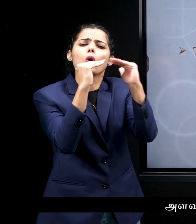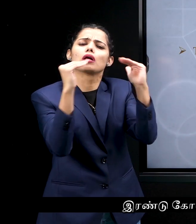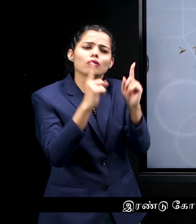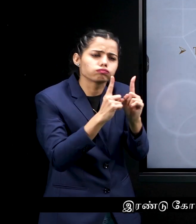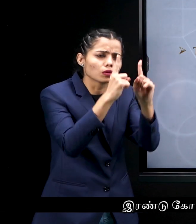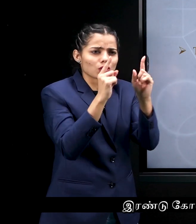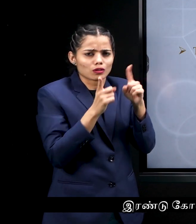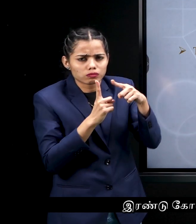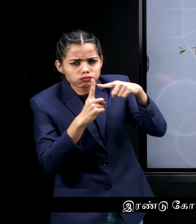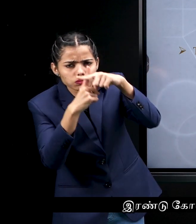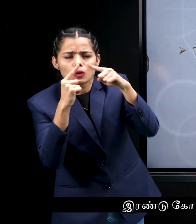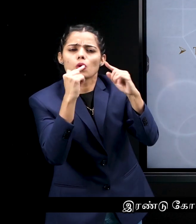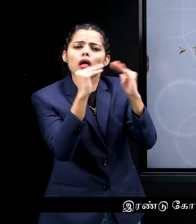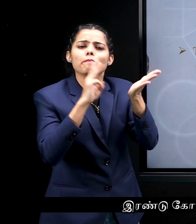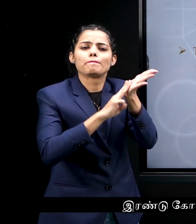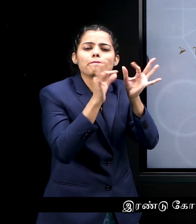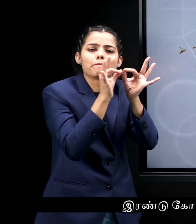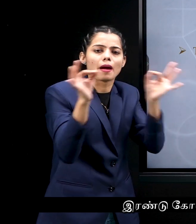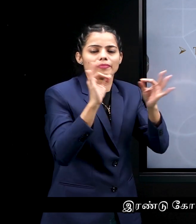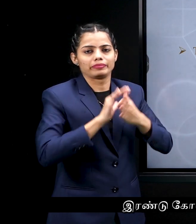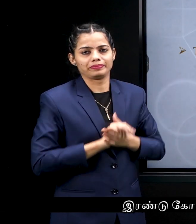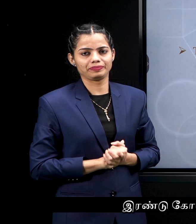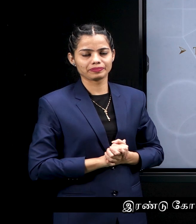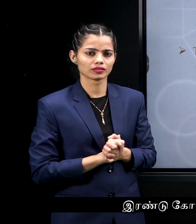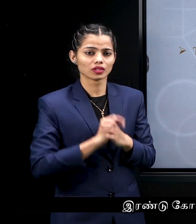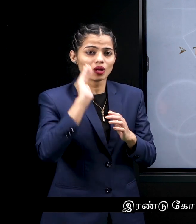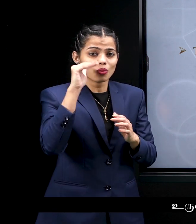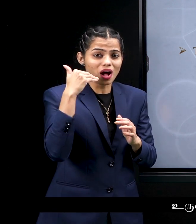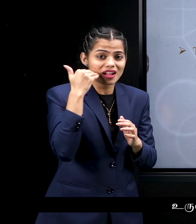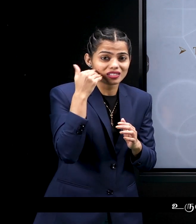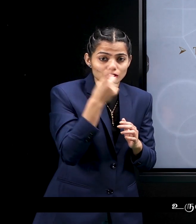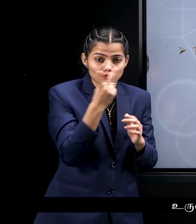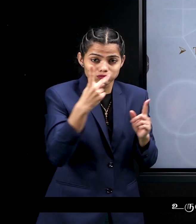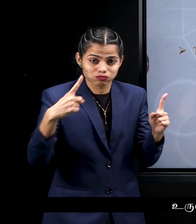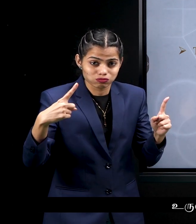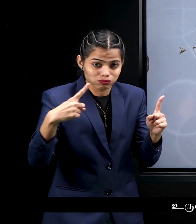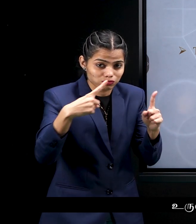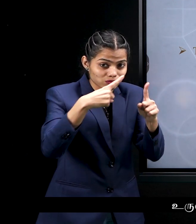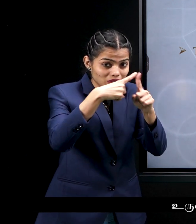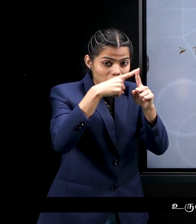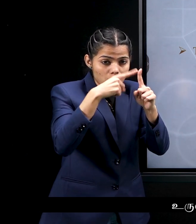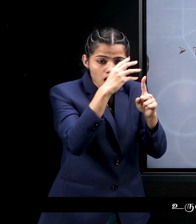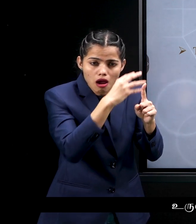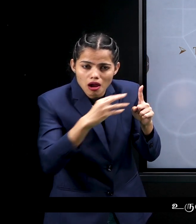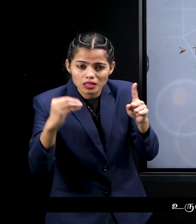கோணங்கள். இரண்டு கோடுகள் வெட்டும்போது செங்குத்து கோணங்கள் உருவாகின்றன மற்றும் அவற்றின் சமச்சீர்